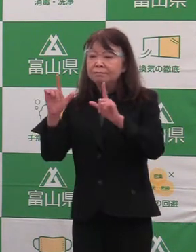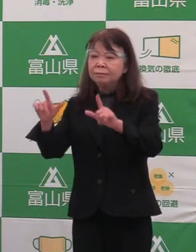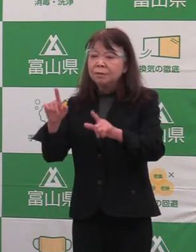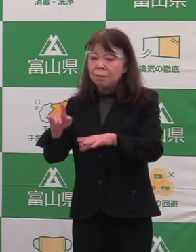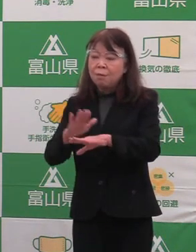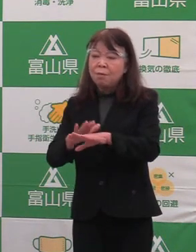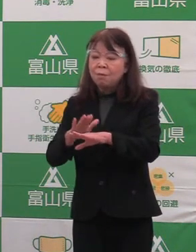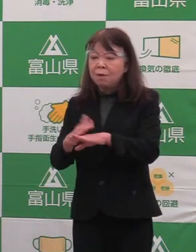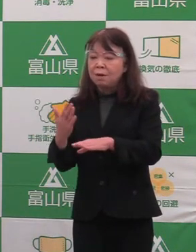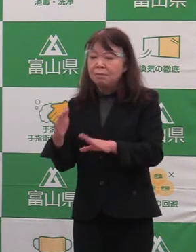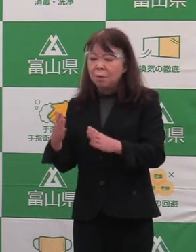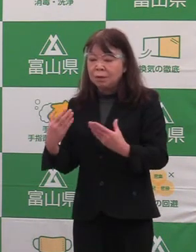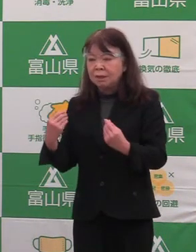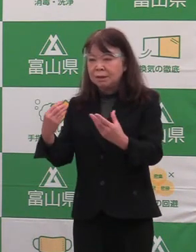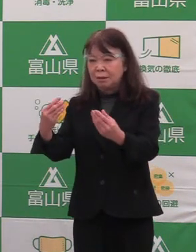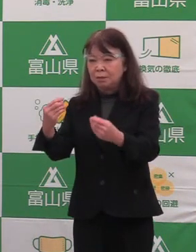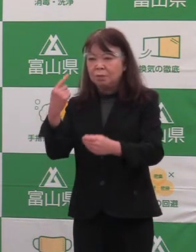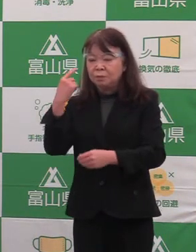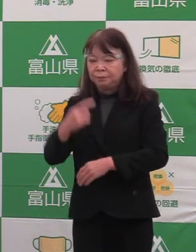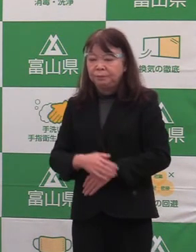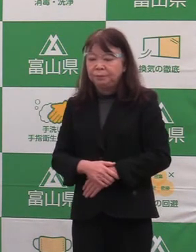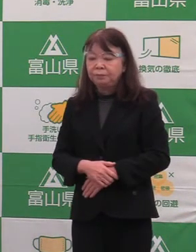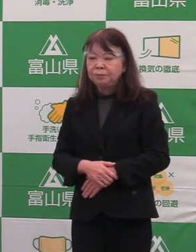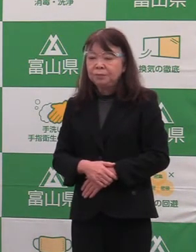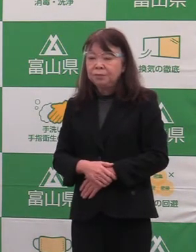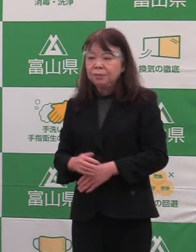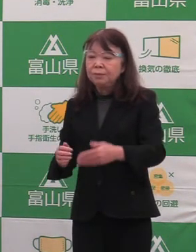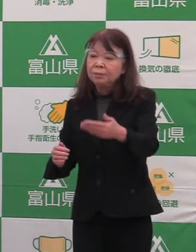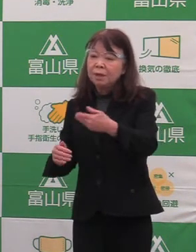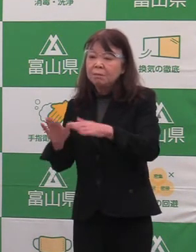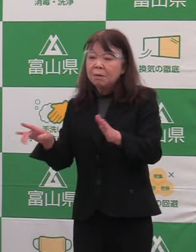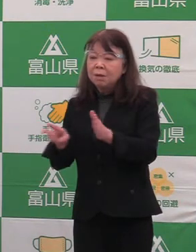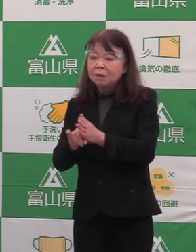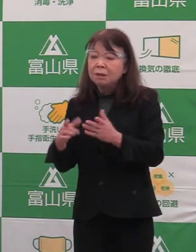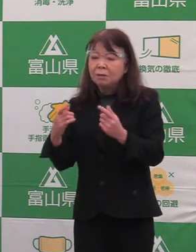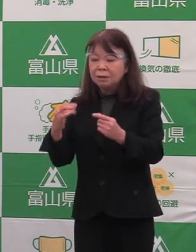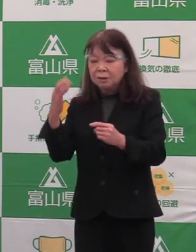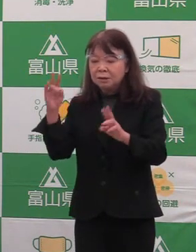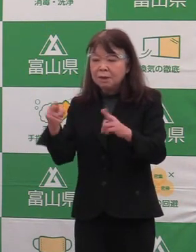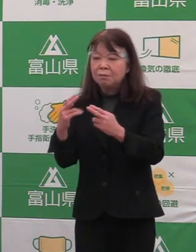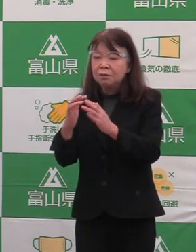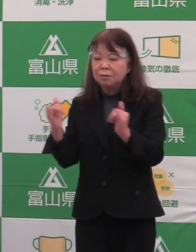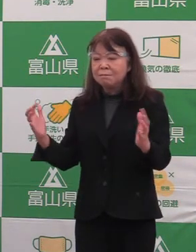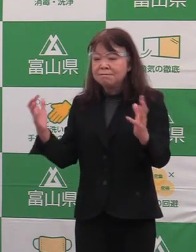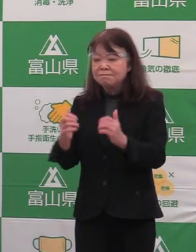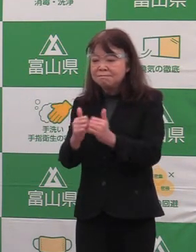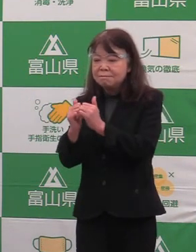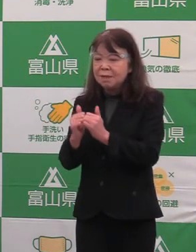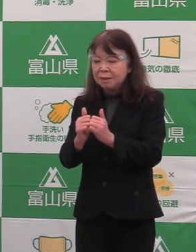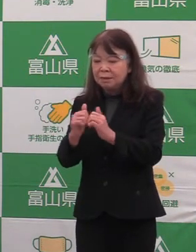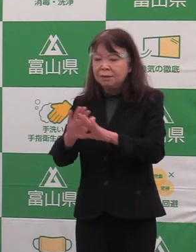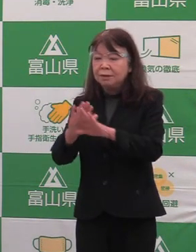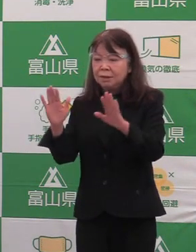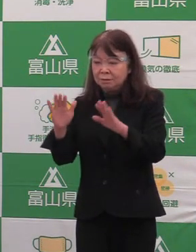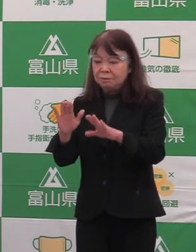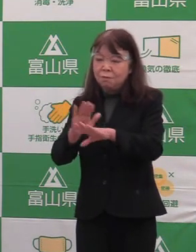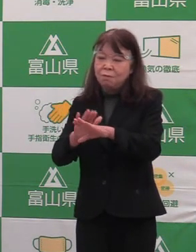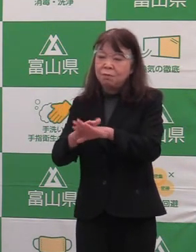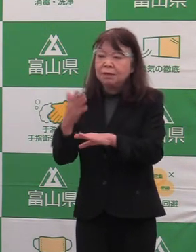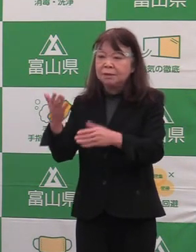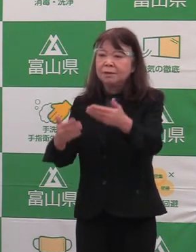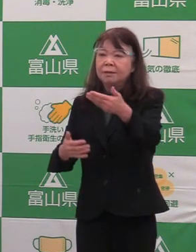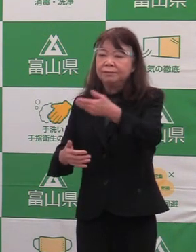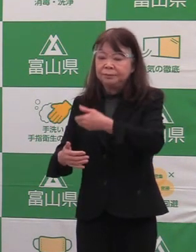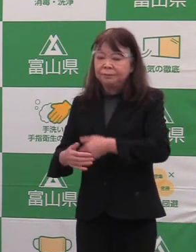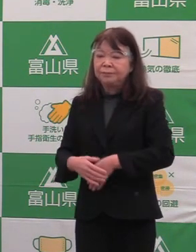ますよ。 これまで通り有識者懇談会を開き、本部会議を開き、で会見で発表するという流れも、 ね、はい、 従来